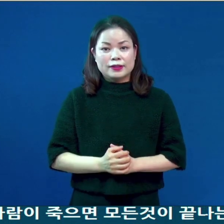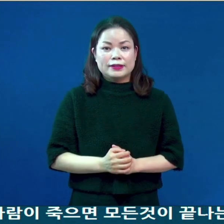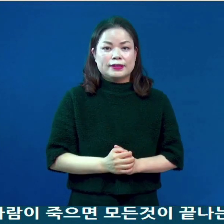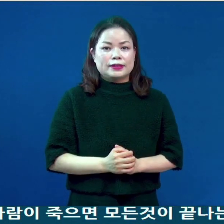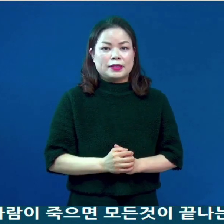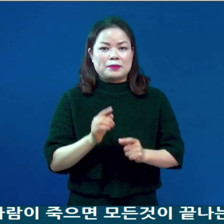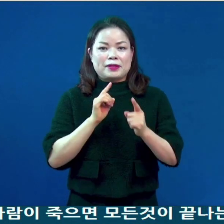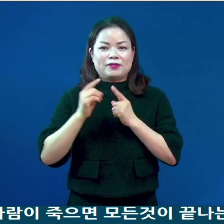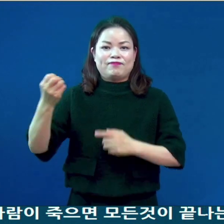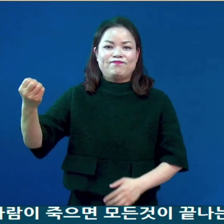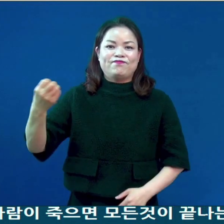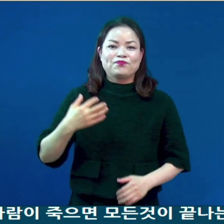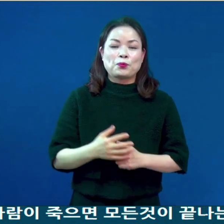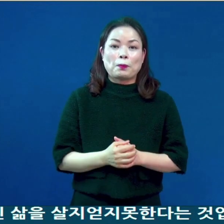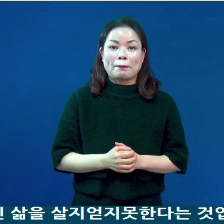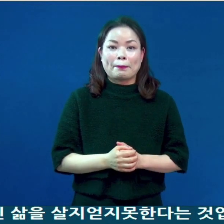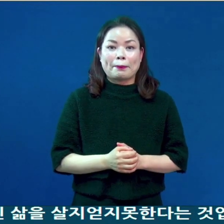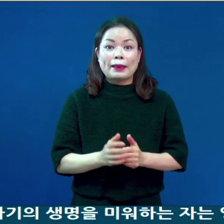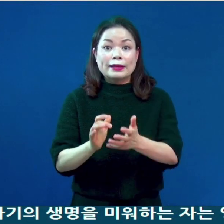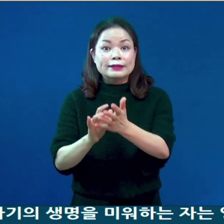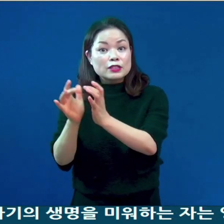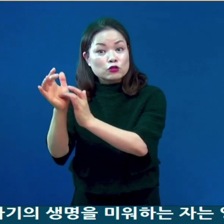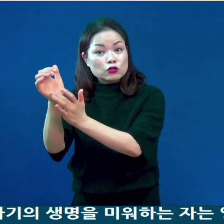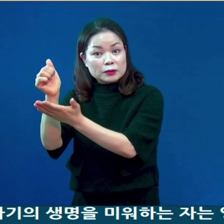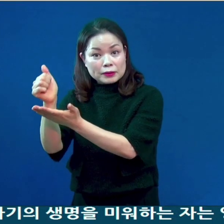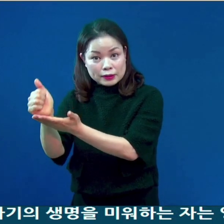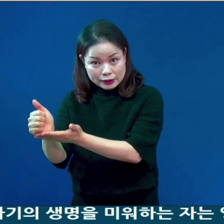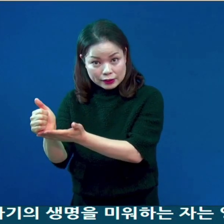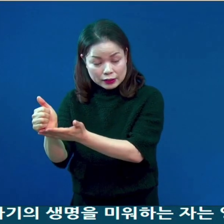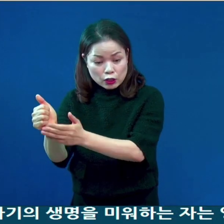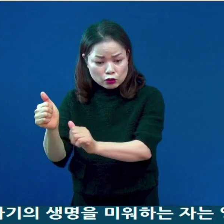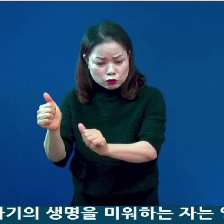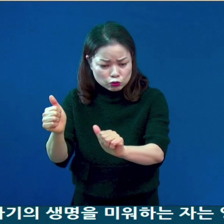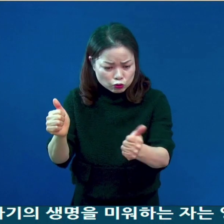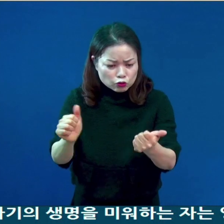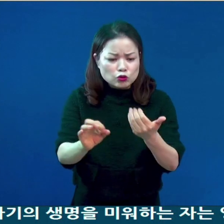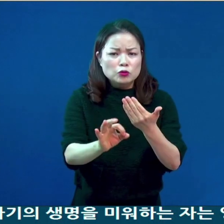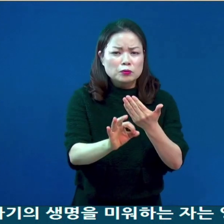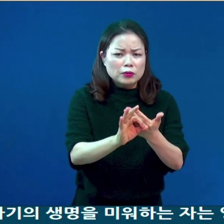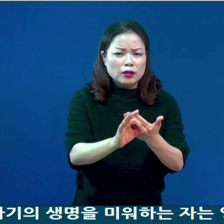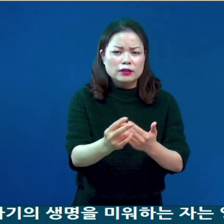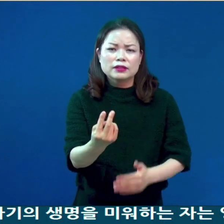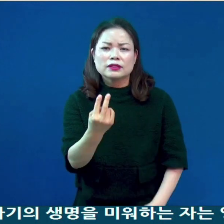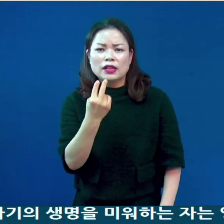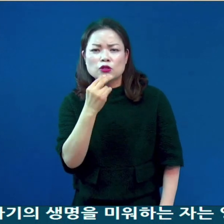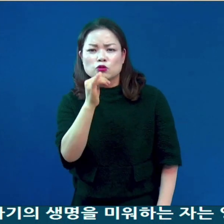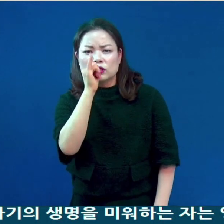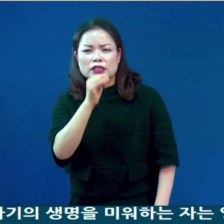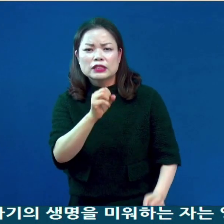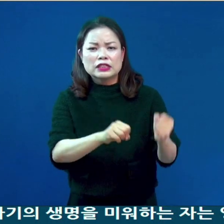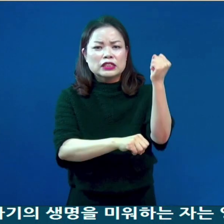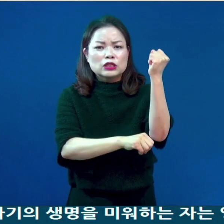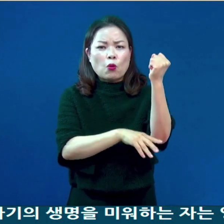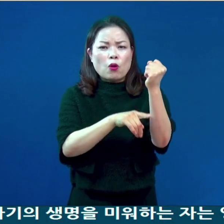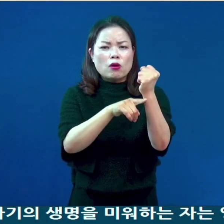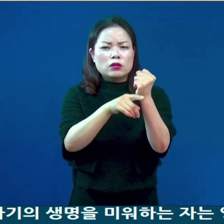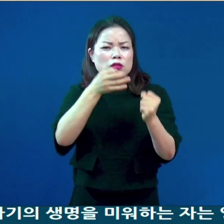보전하리라 말씀하셨죠. 예수님은 죽어야 사는 원리를 보여주시기